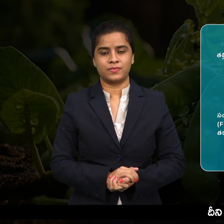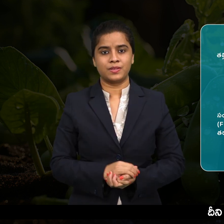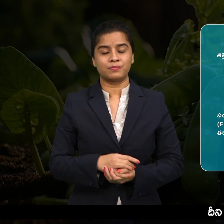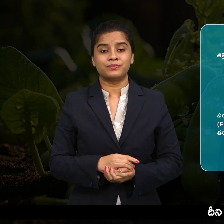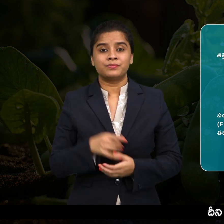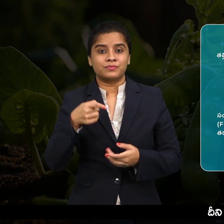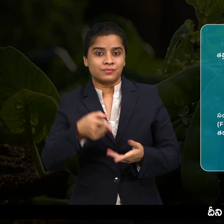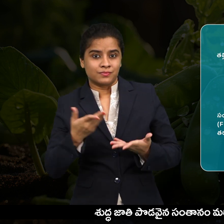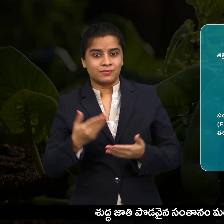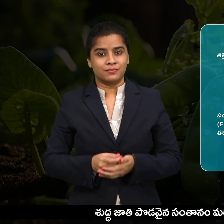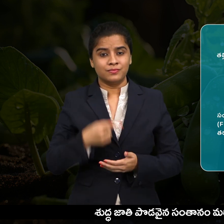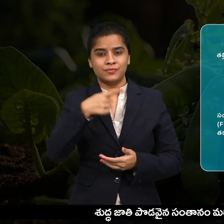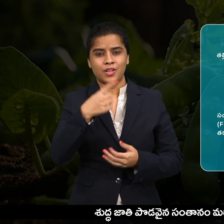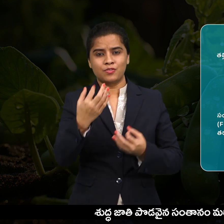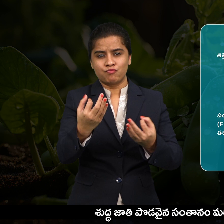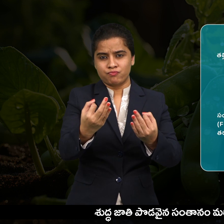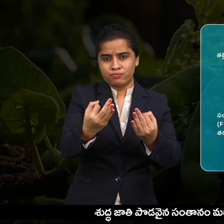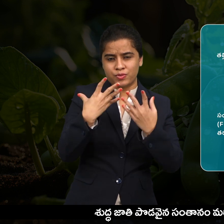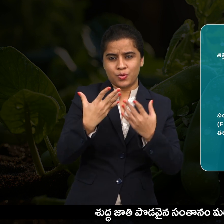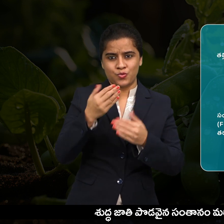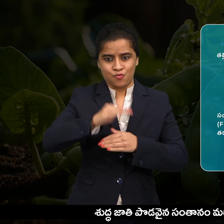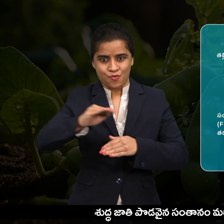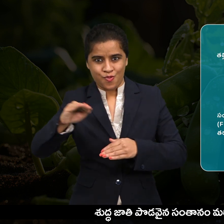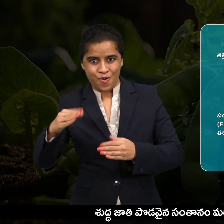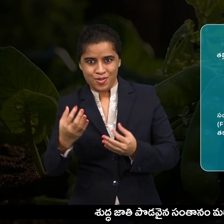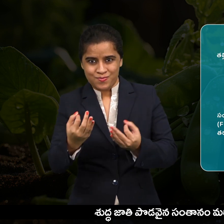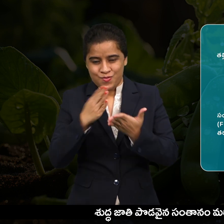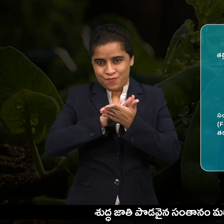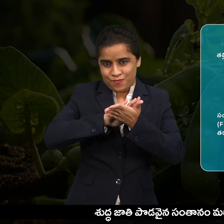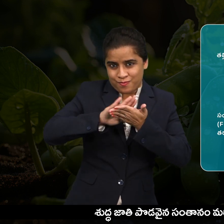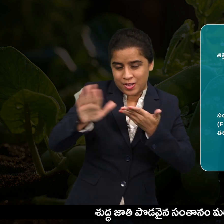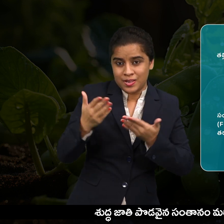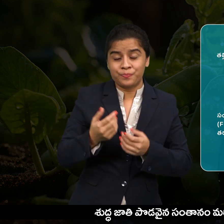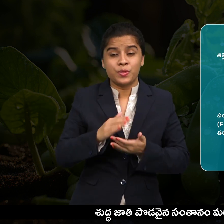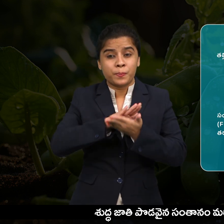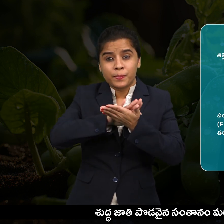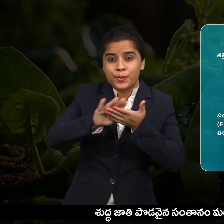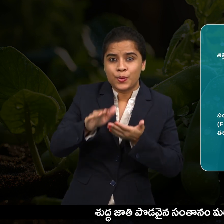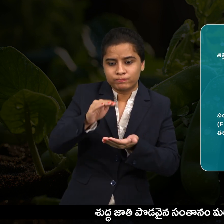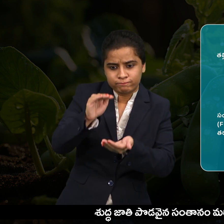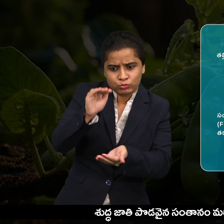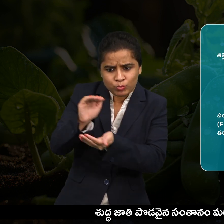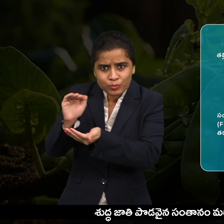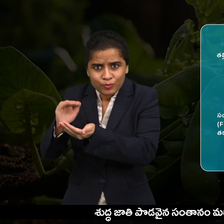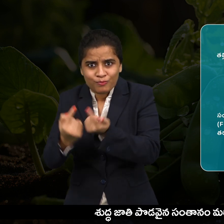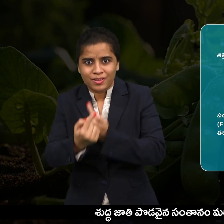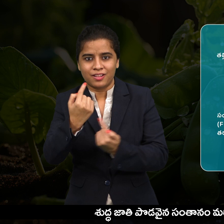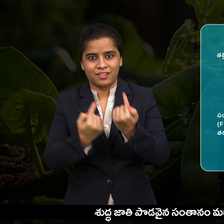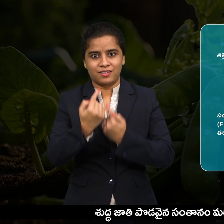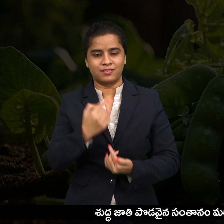దీని ద్వారా అతను శుద్ధ జాతి పొడవైన సంతానం మరియు శుద్ధ జాతి పొట్టి మొక్కలు పొందాడు.